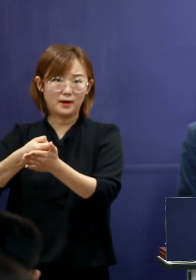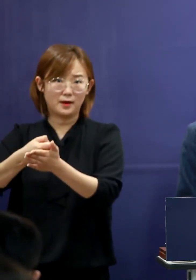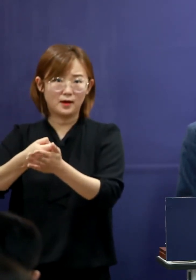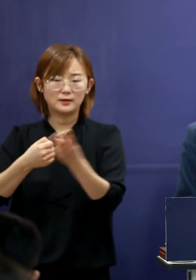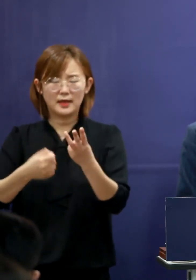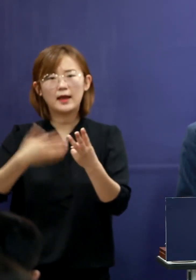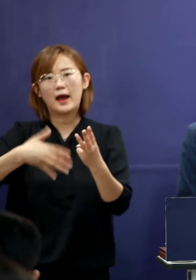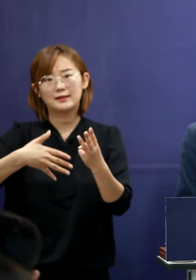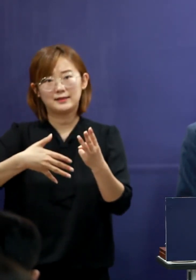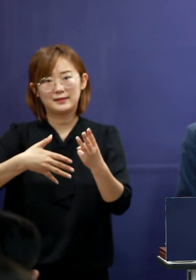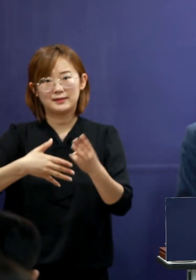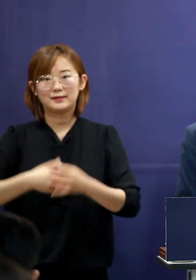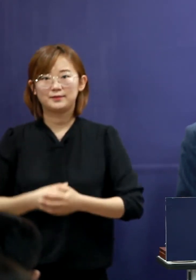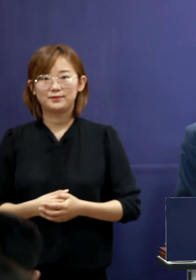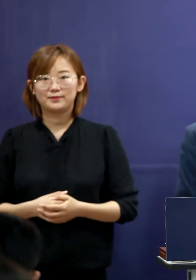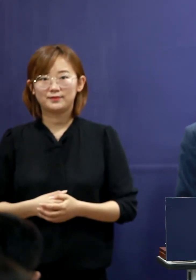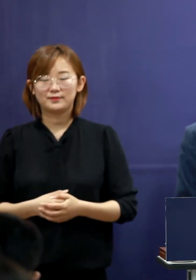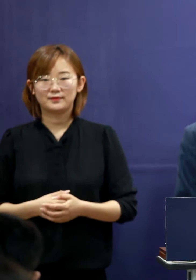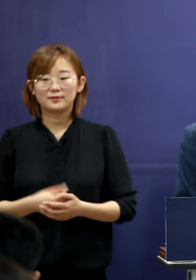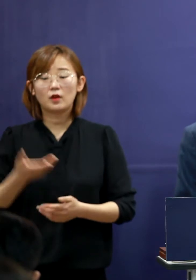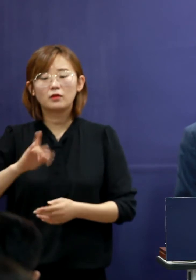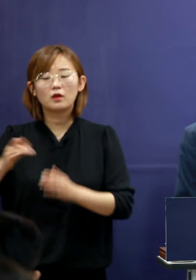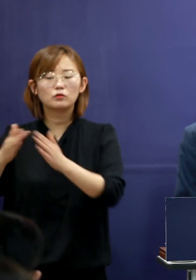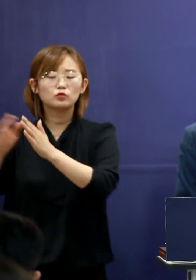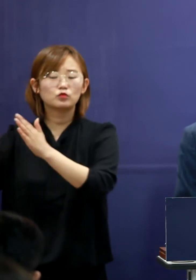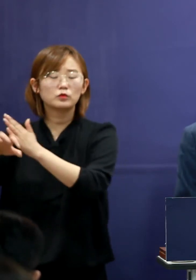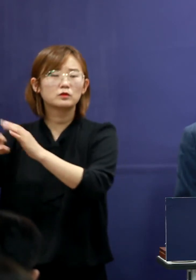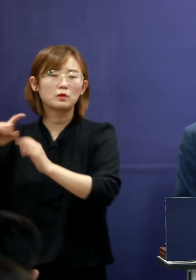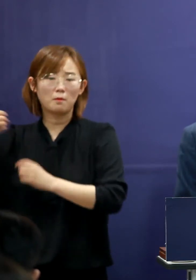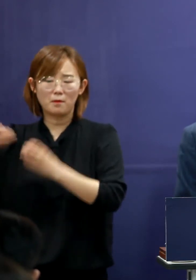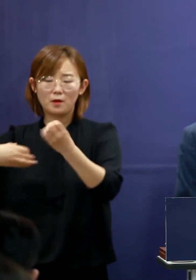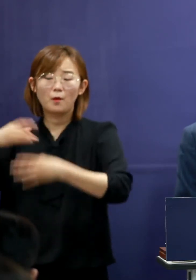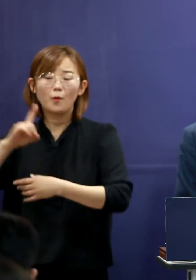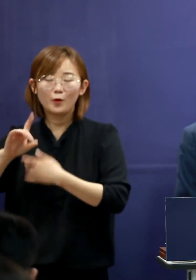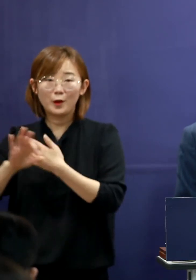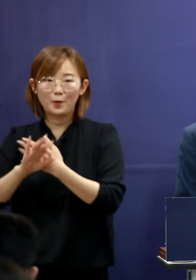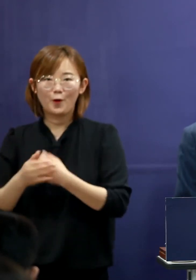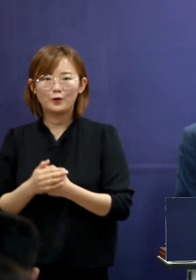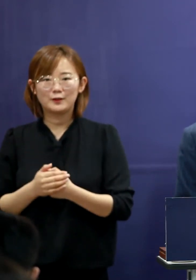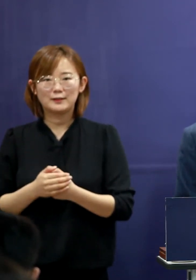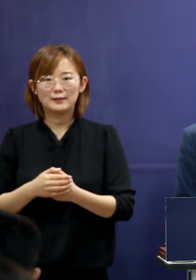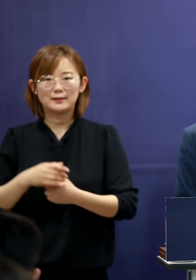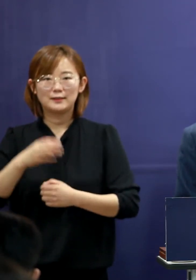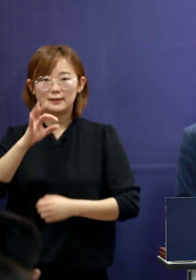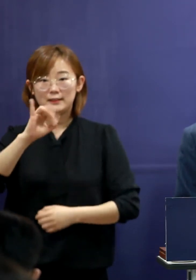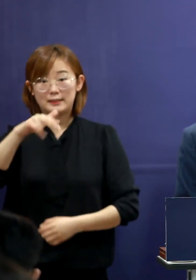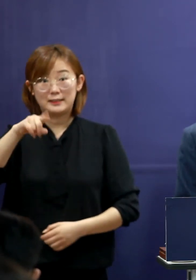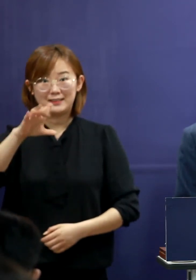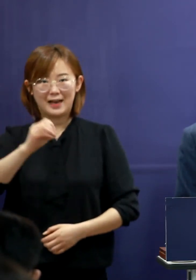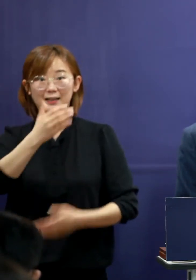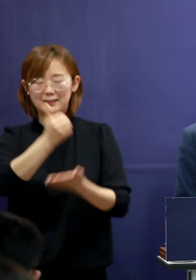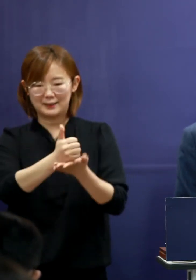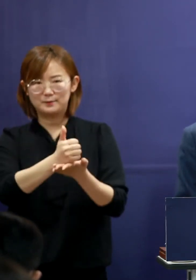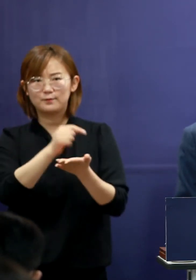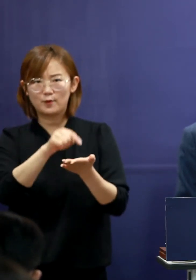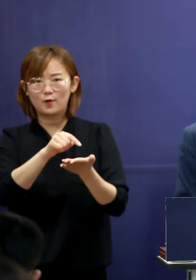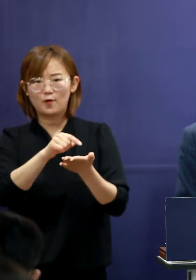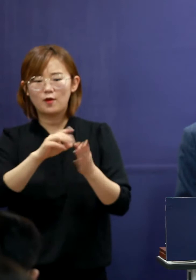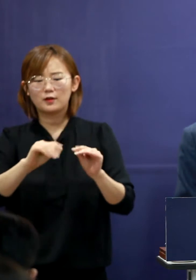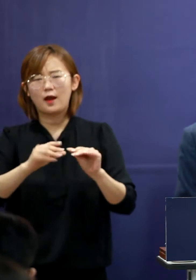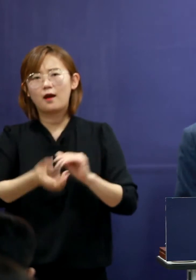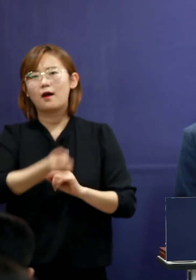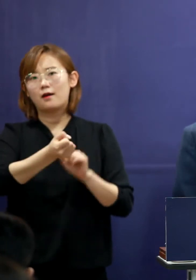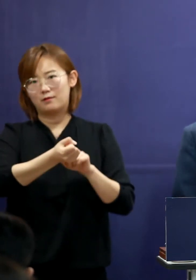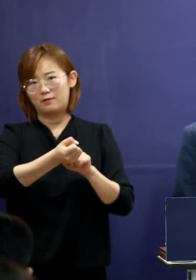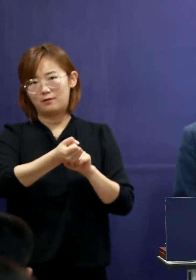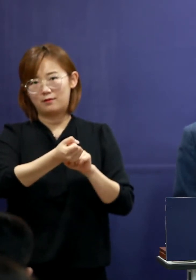동네 이장이 가지고 있는 땅이라 사전에 어떤 교감이 있었던 게 아니냐라는 지금 의혹까지 제기가 되고 있는데, 그 부분에